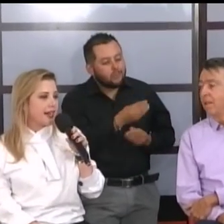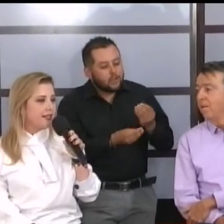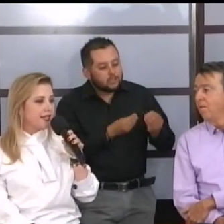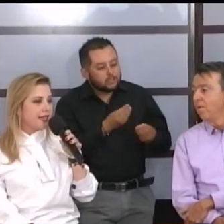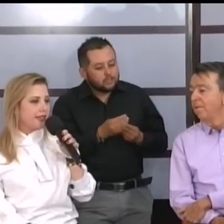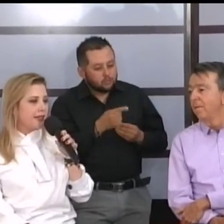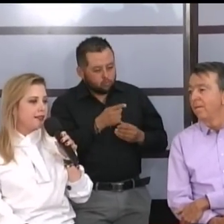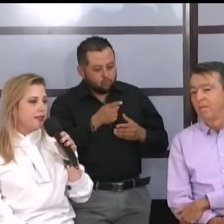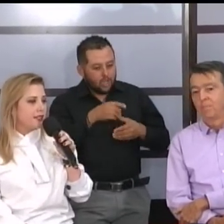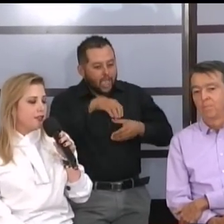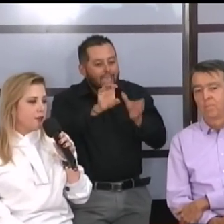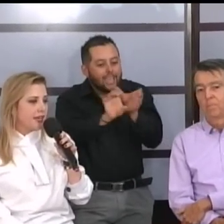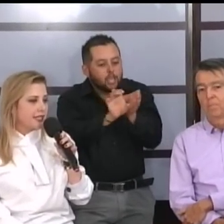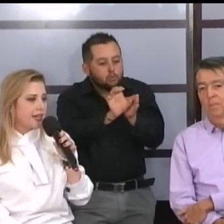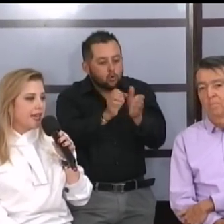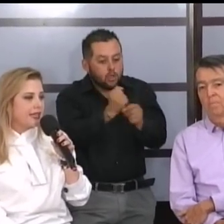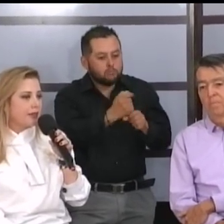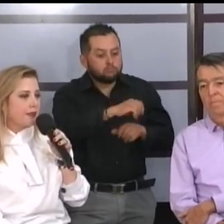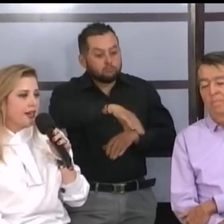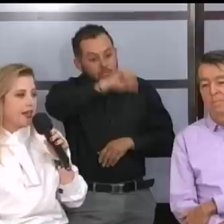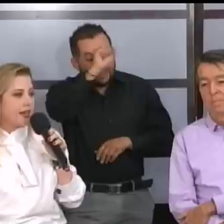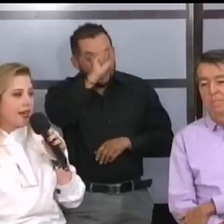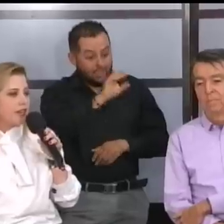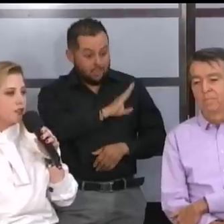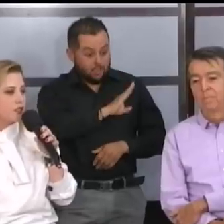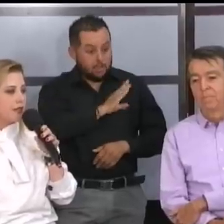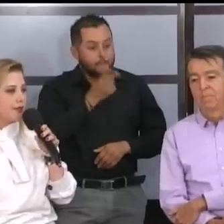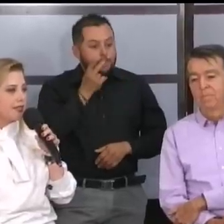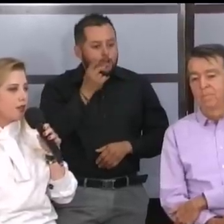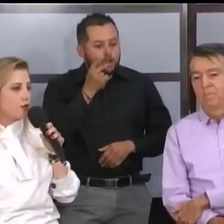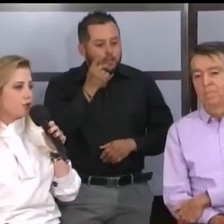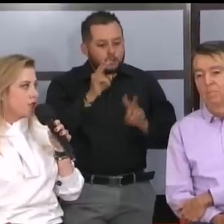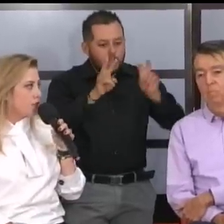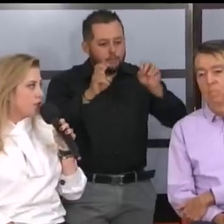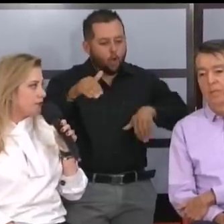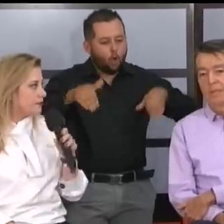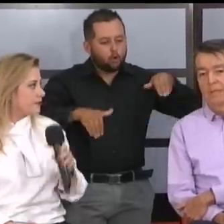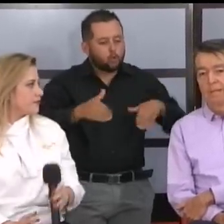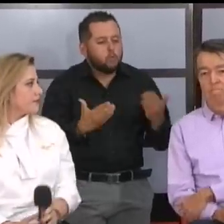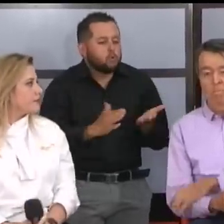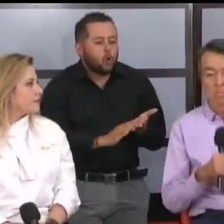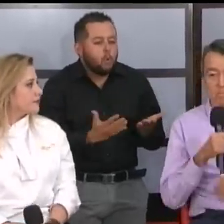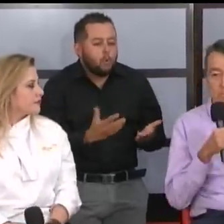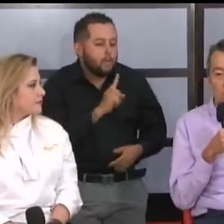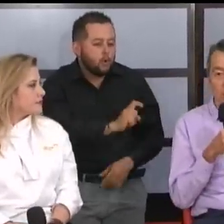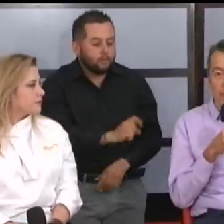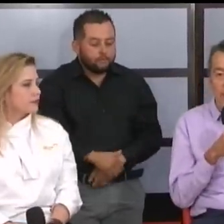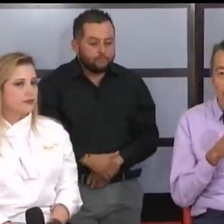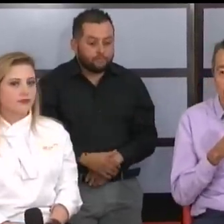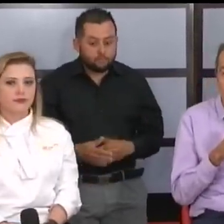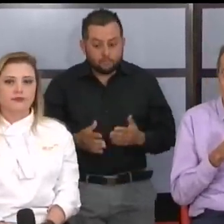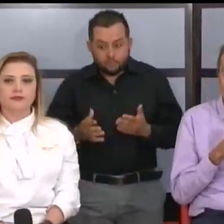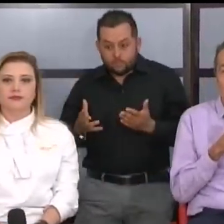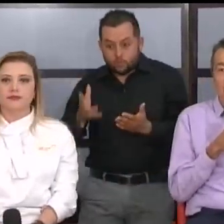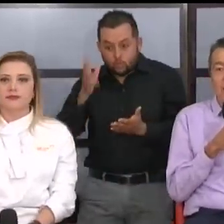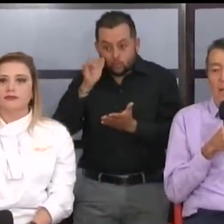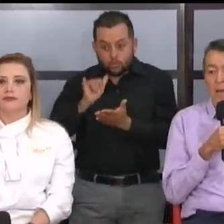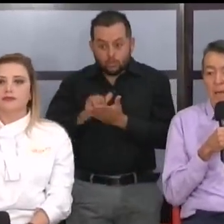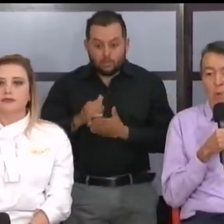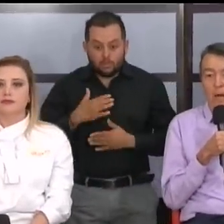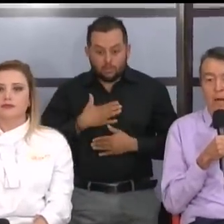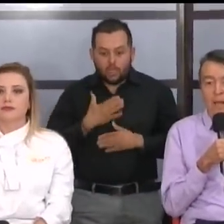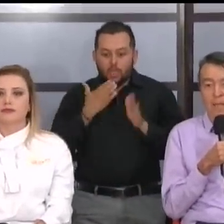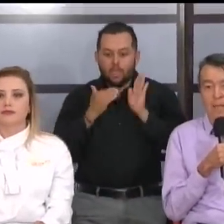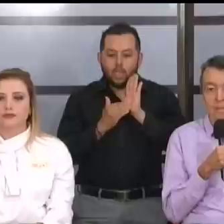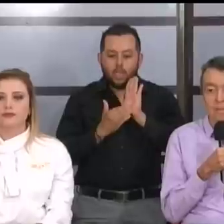ese gabinete si fueras alcalde de Pereira en los temas de corrupción. Yo creo que aquí el que tiene que dar